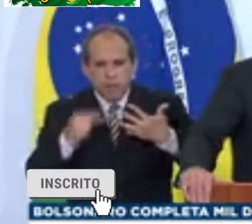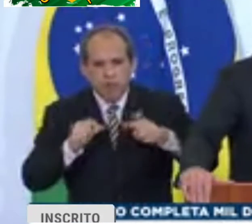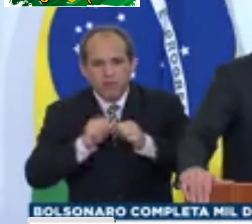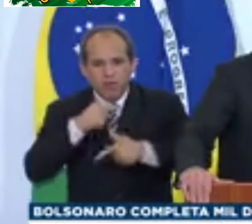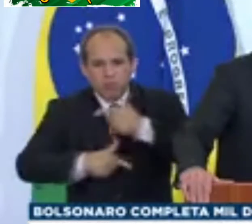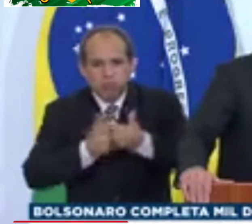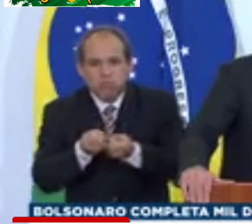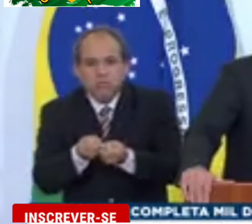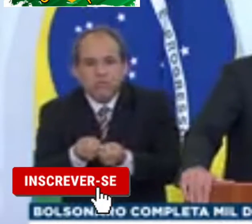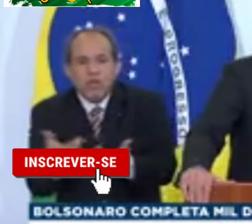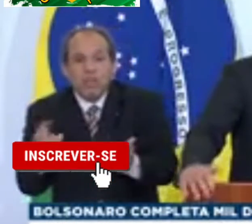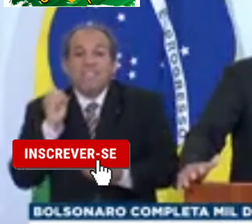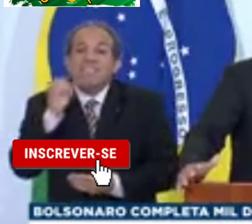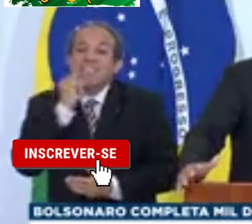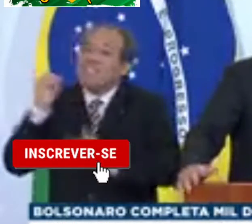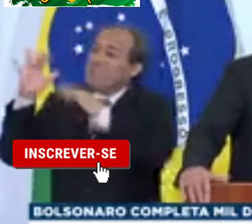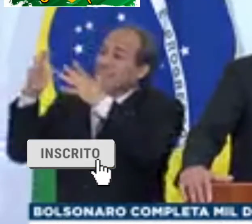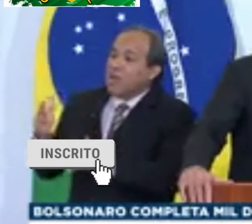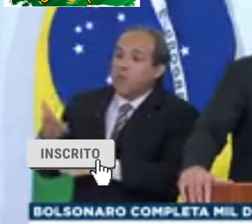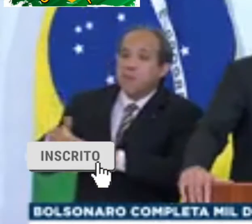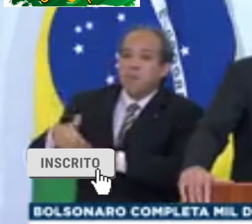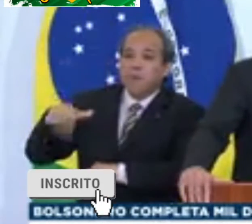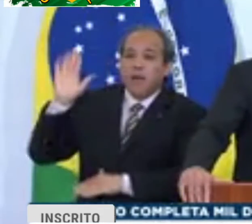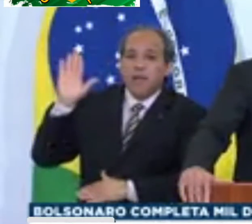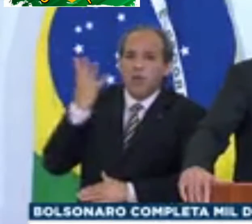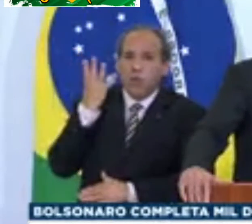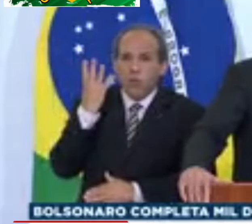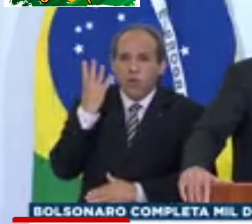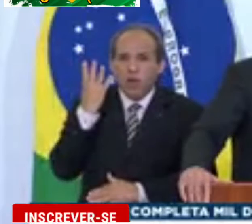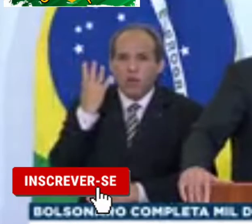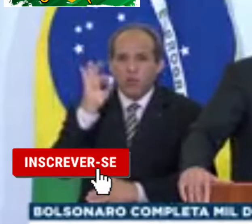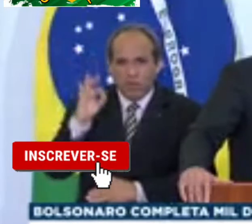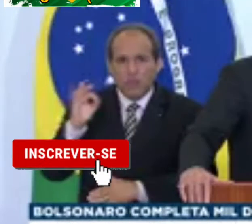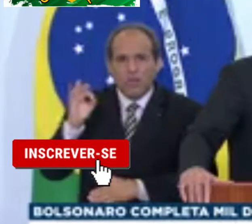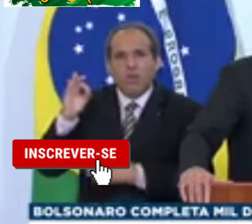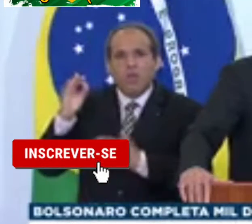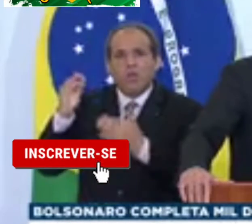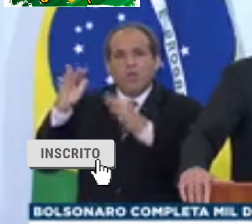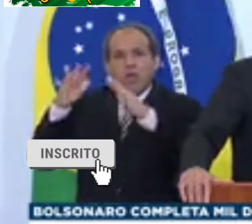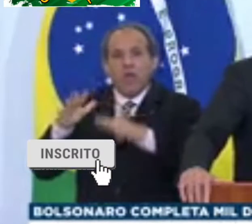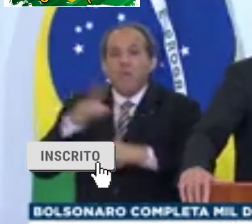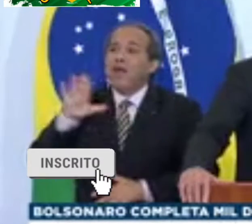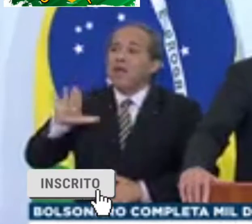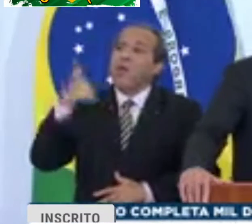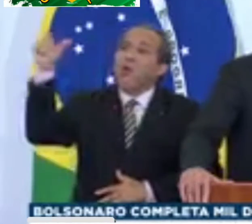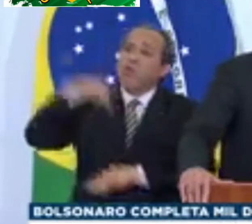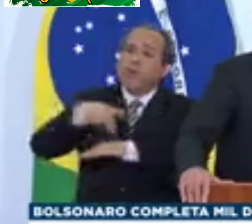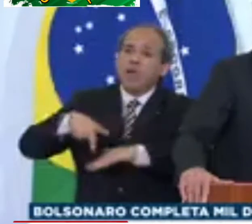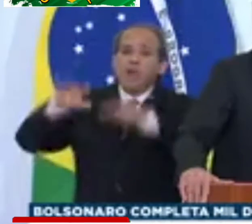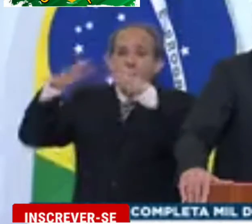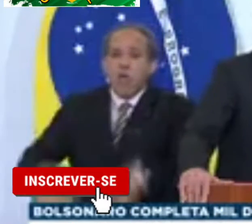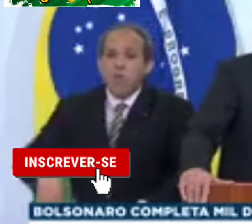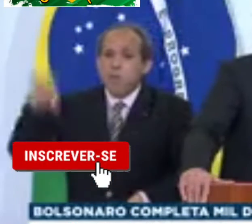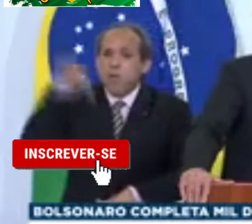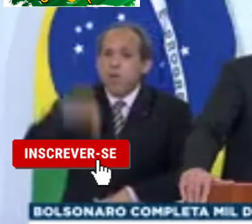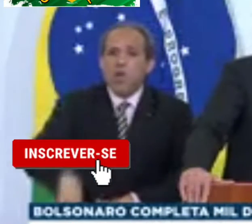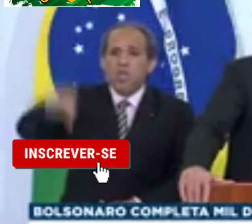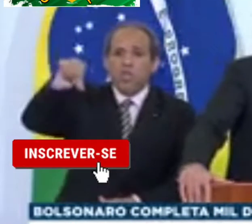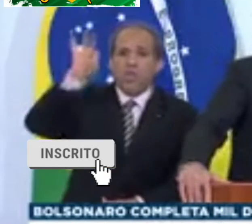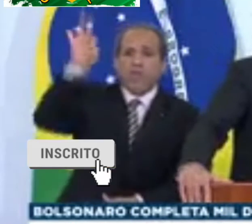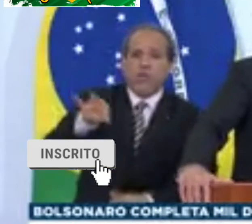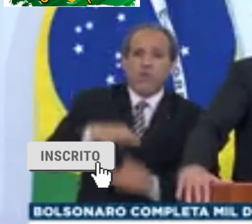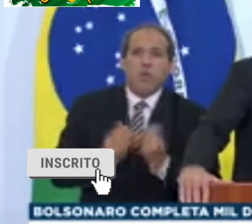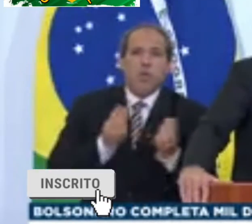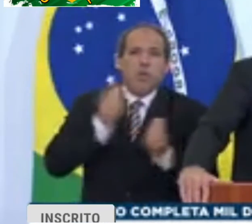caído apenas, que é bastante, 4%, enquanto outros países caíram em média 9%? Como é que